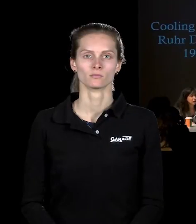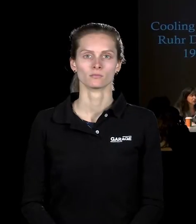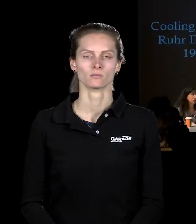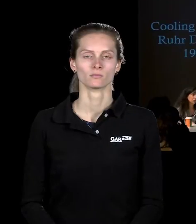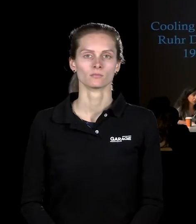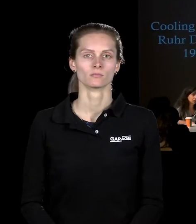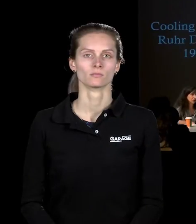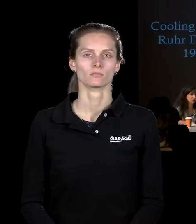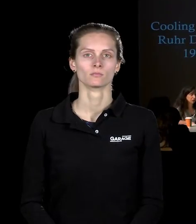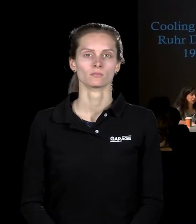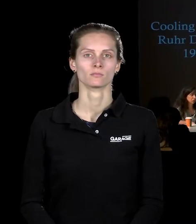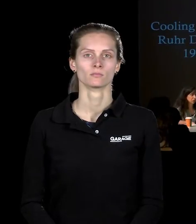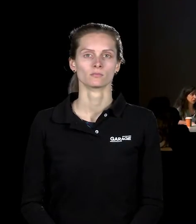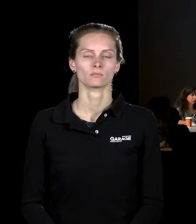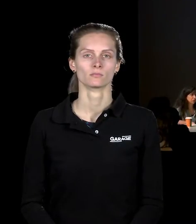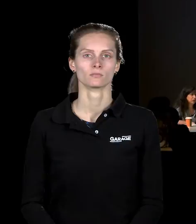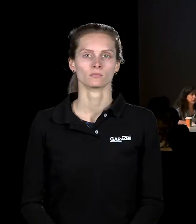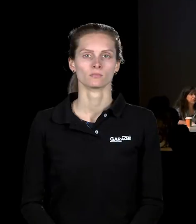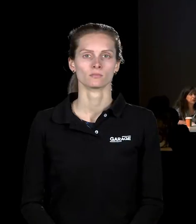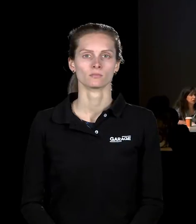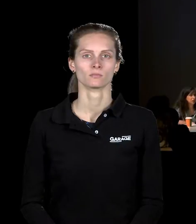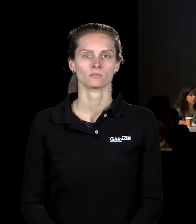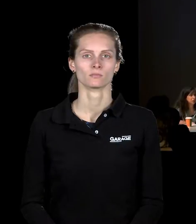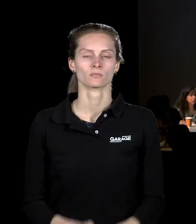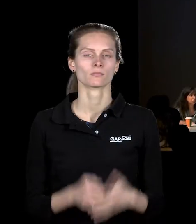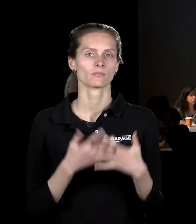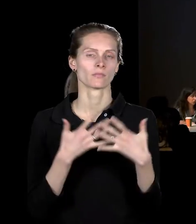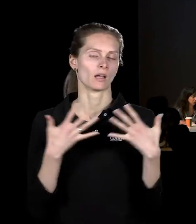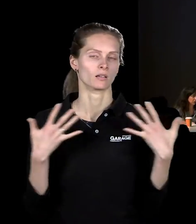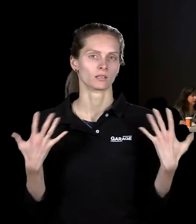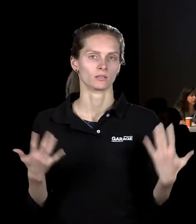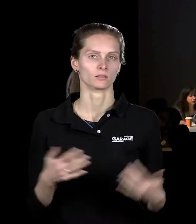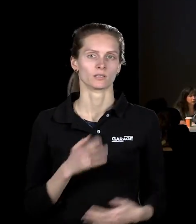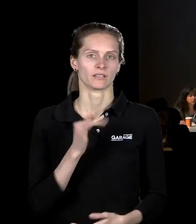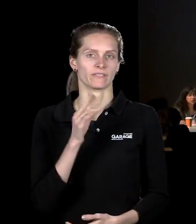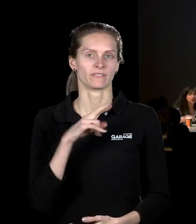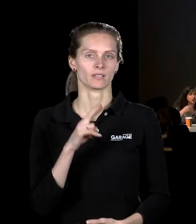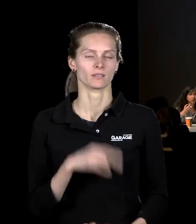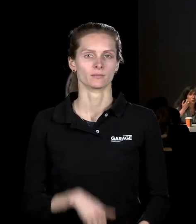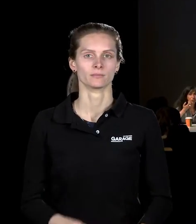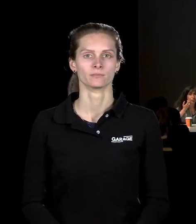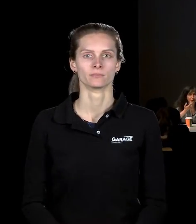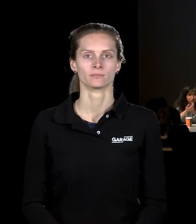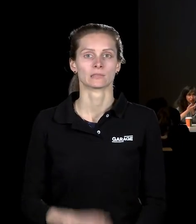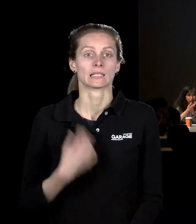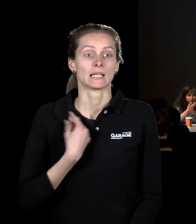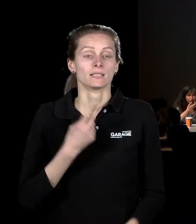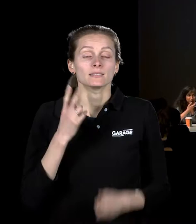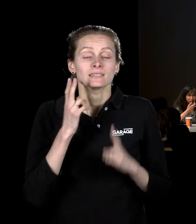Такие выстроены, все виды градирен, которые можно найти. Или там, я даже не знаю